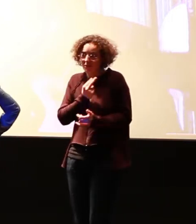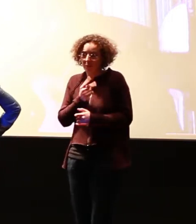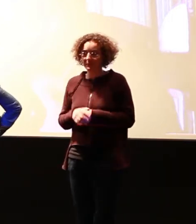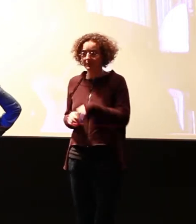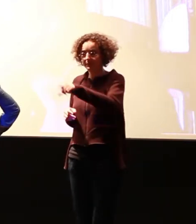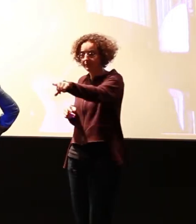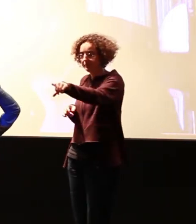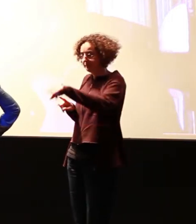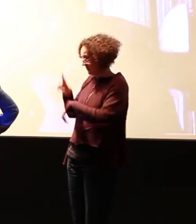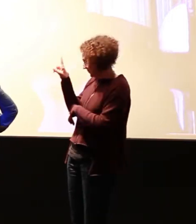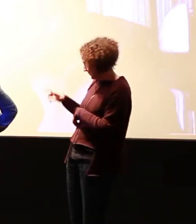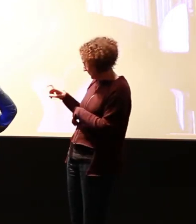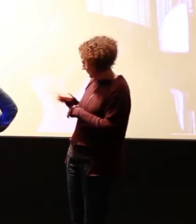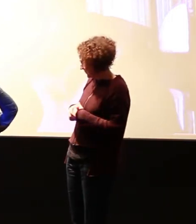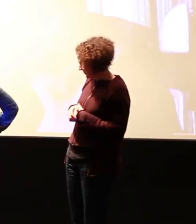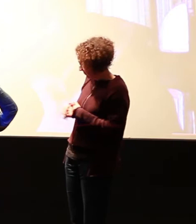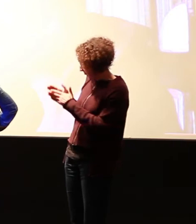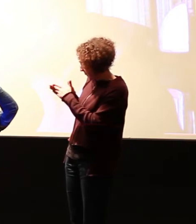Moi, j'aurais une petite question. Qui vous a